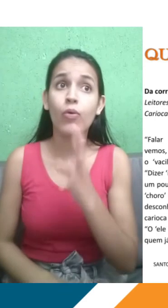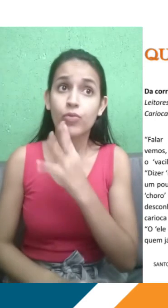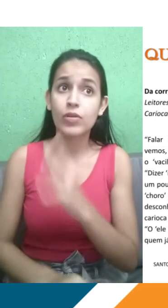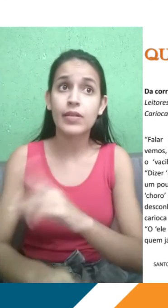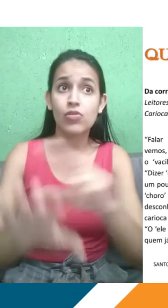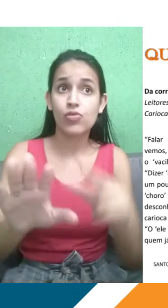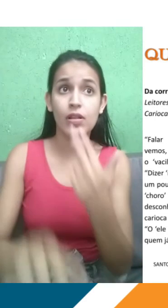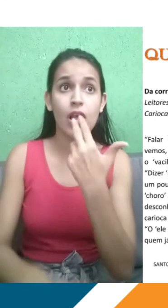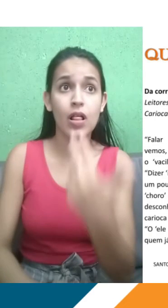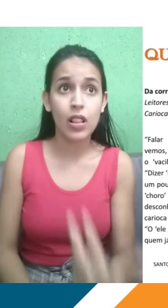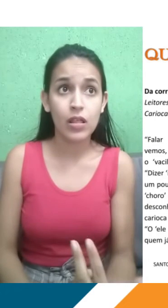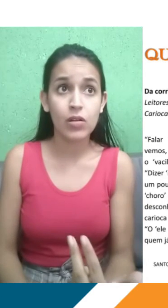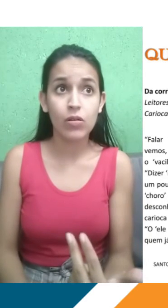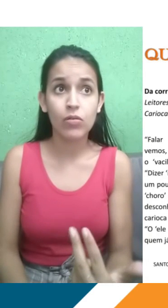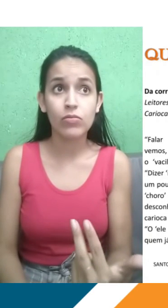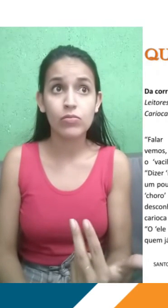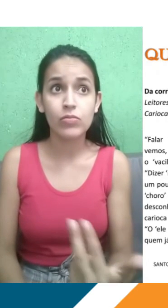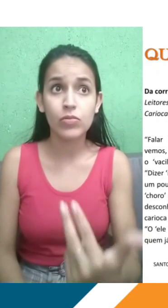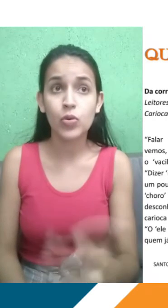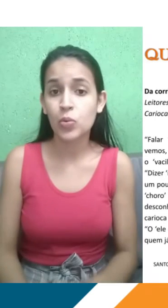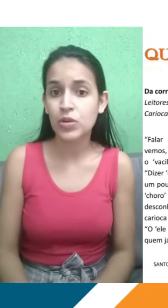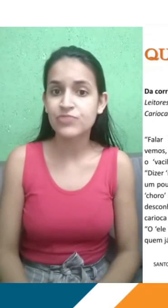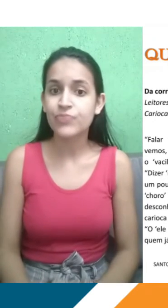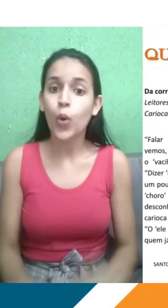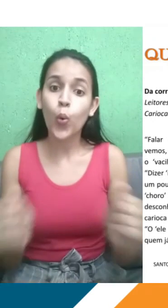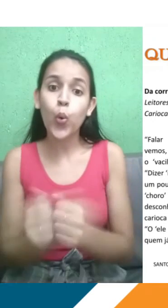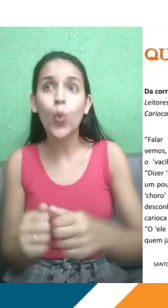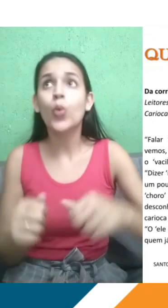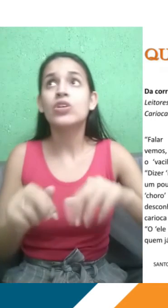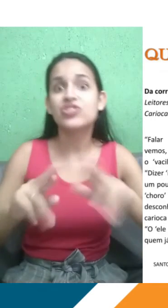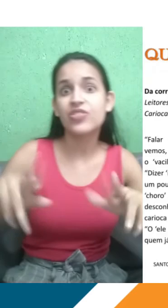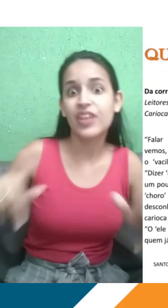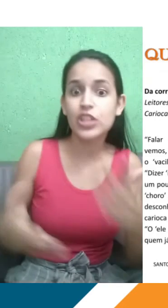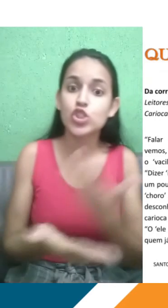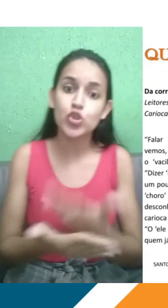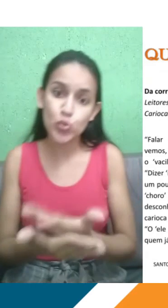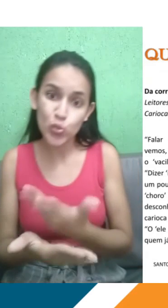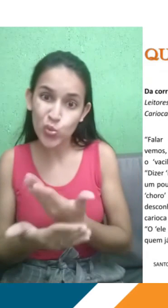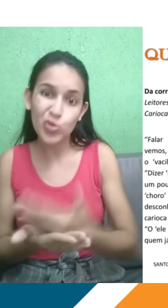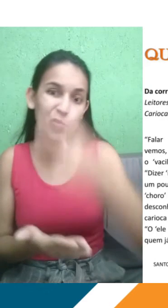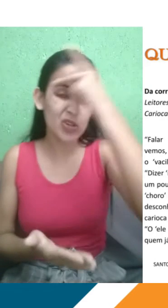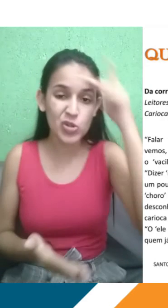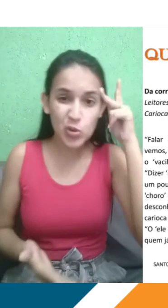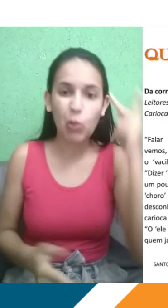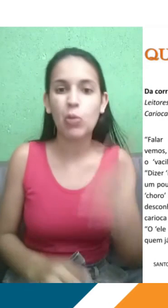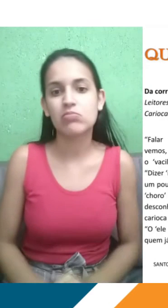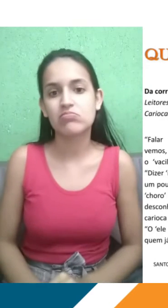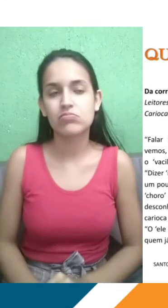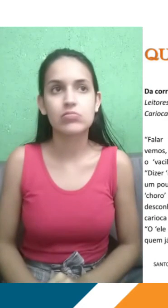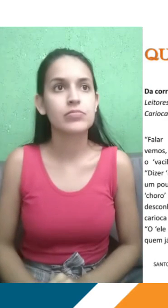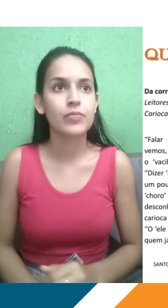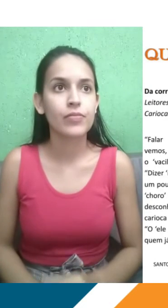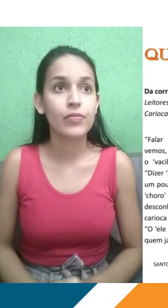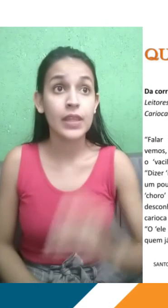linguajar carioca em diferentes contextos. Cabe ressaltar que se entende por variação linguística o modo como a língua